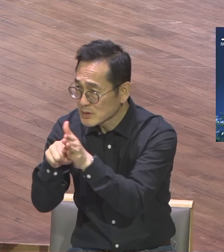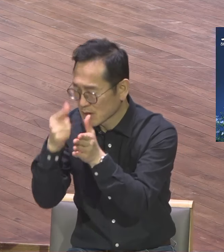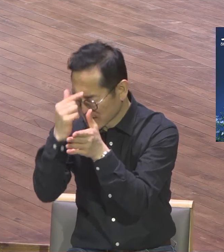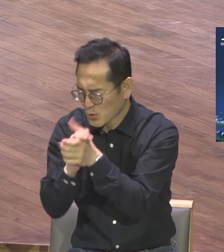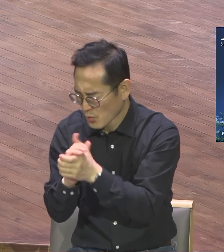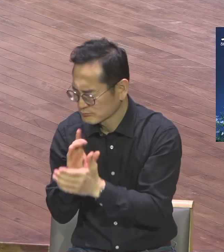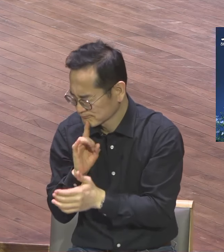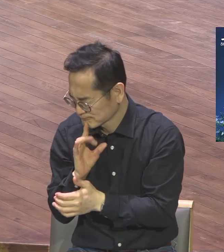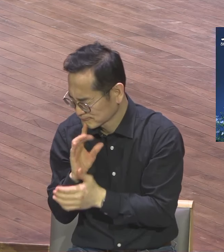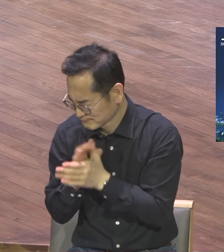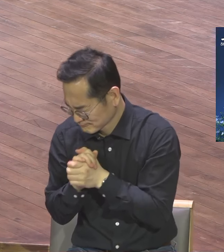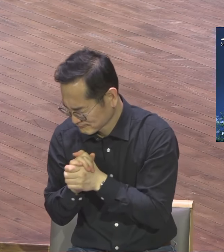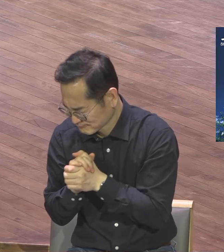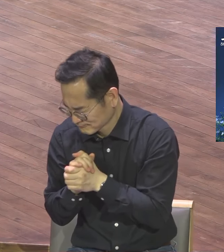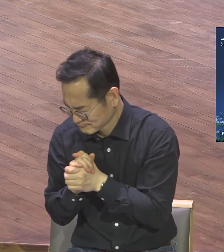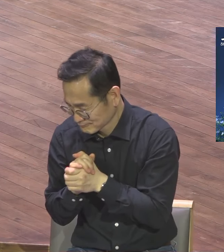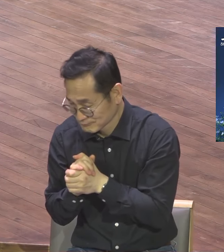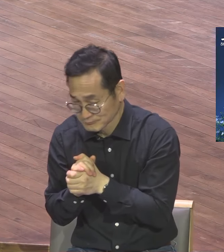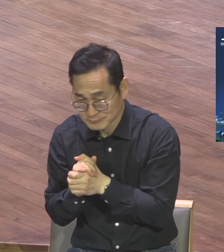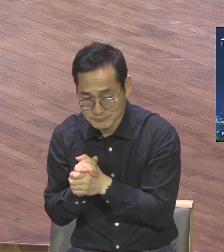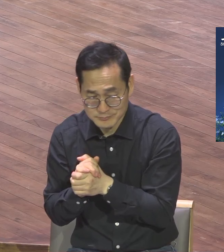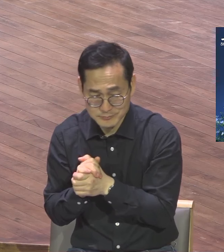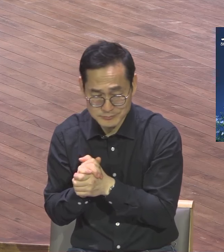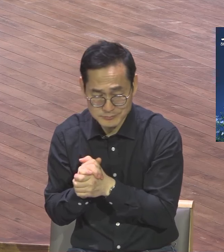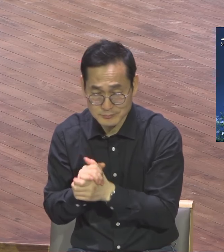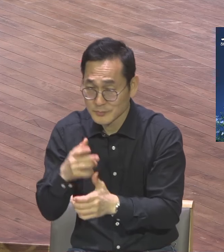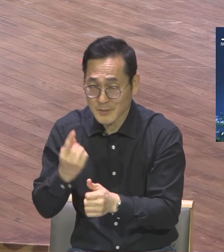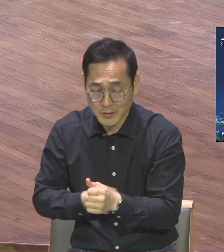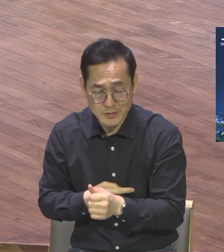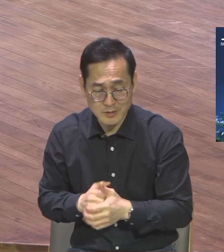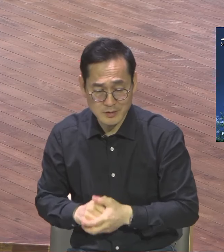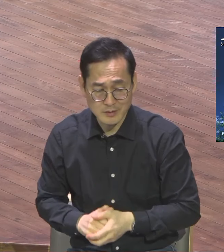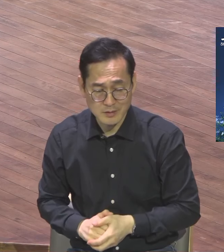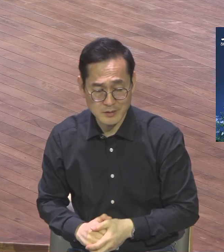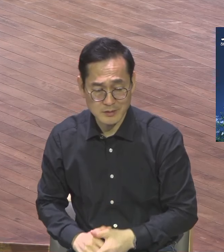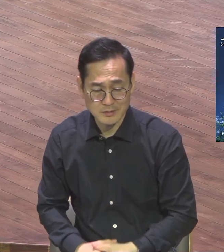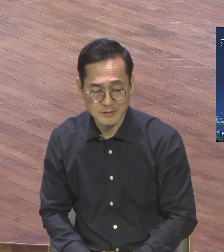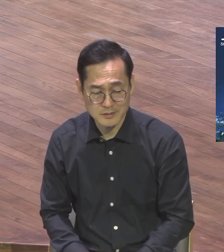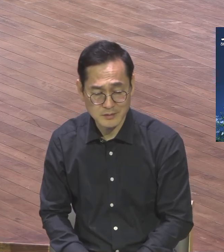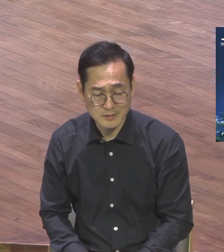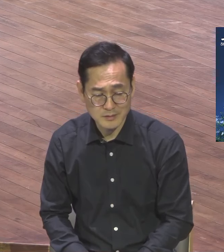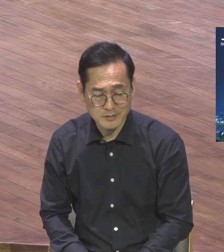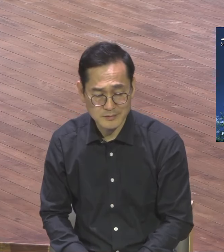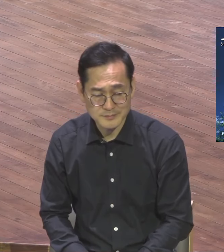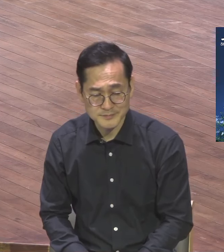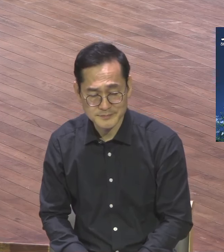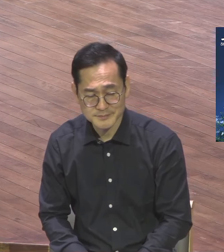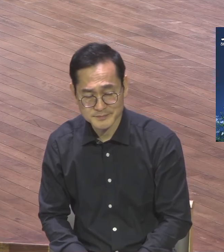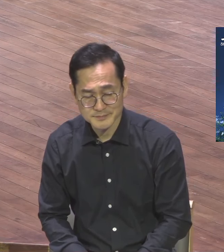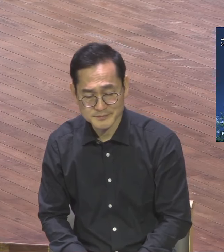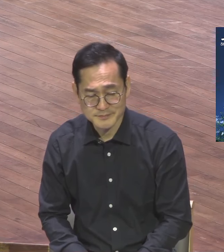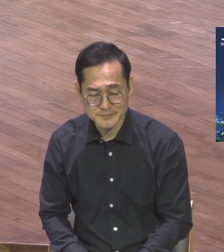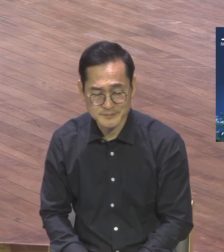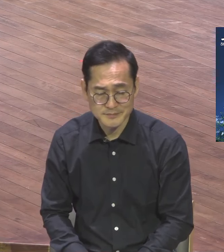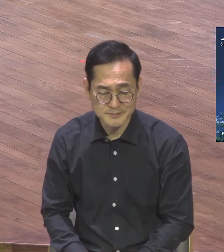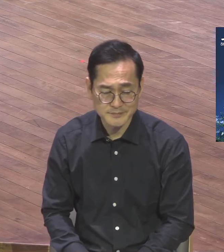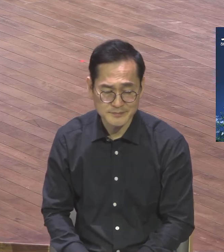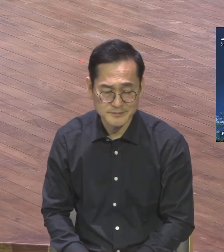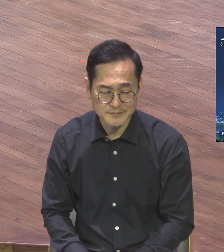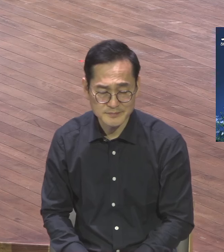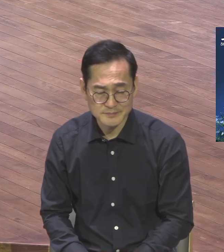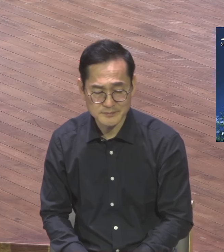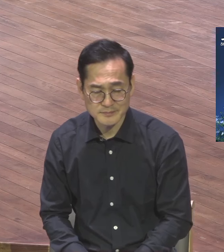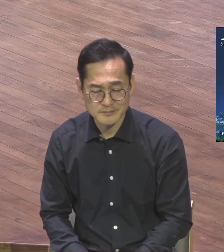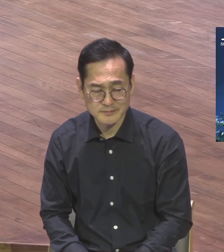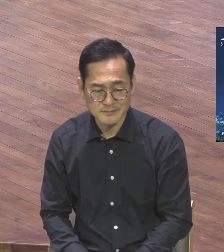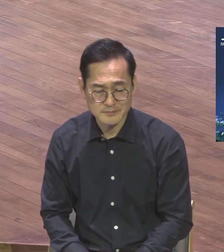보세요. 사람이 말이요, 그냥 차가 지나가, 내 차가 막 어디 간다, 어디가 뭐 몇 킬로, 어디 뭐가 위험하니까